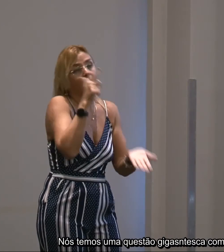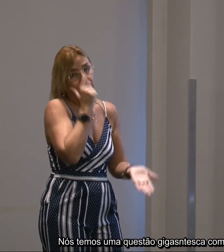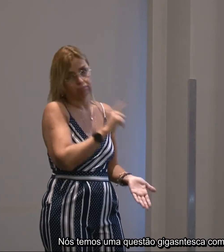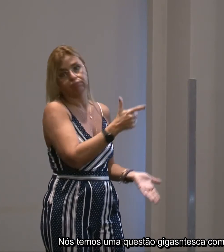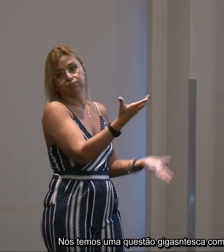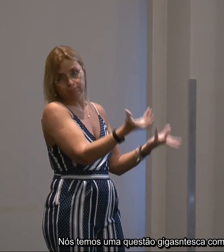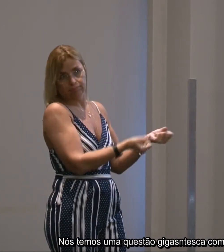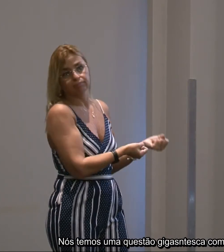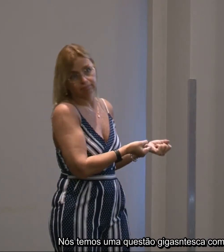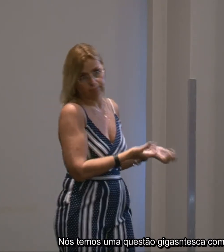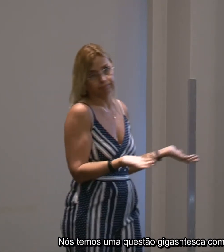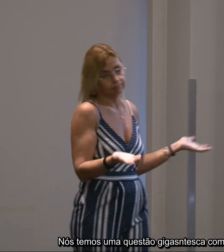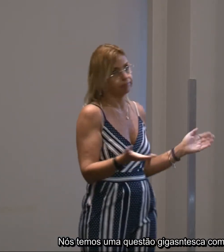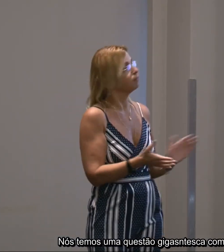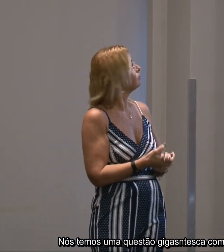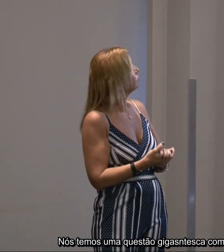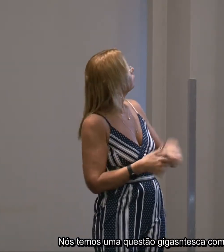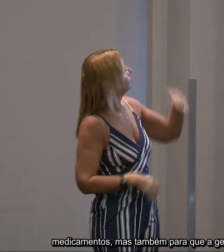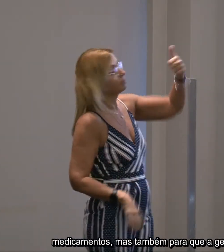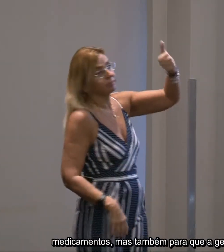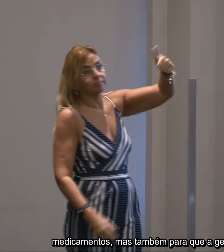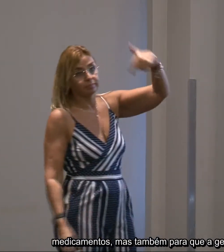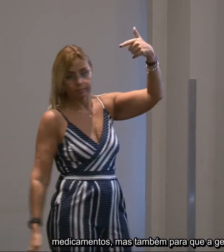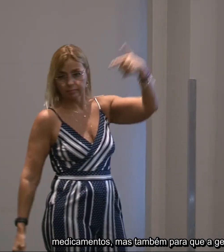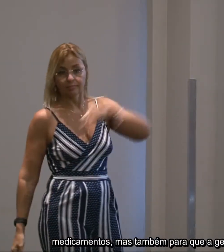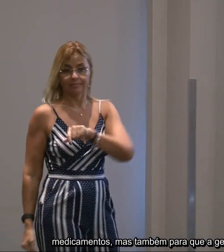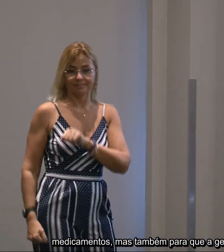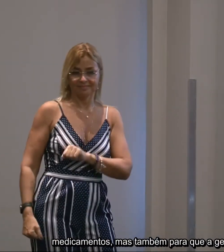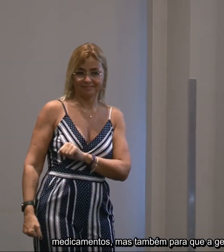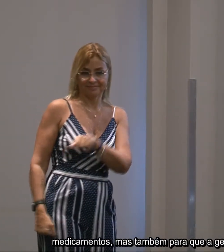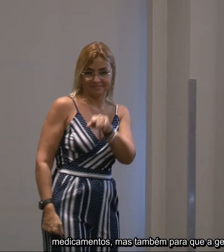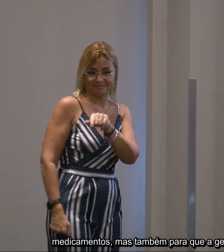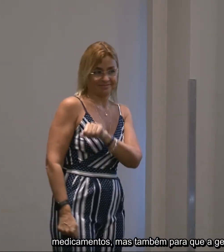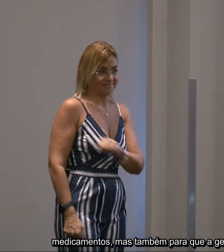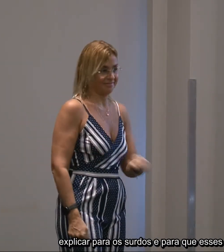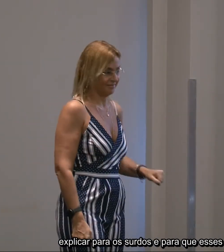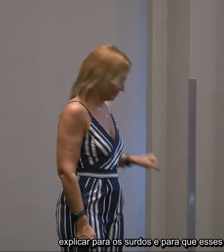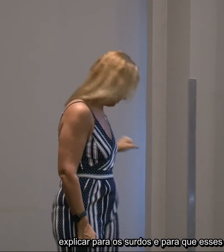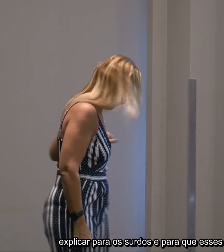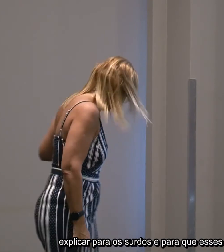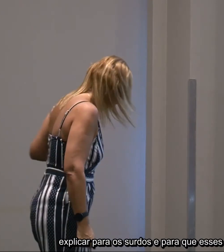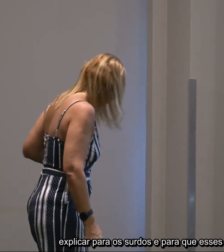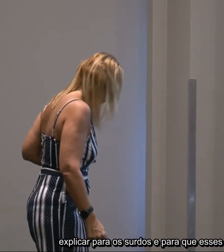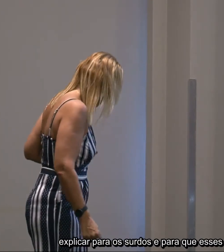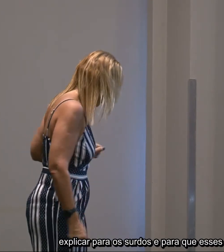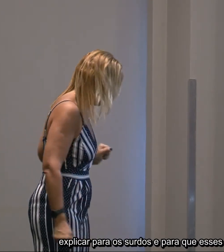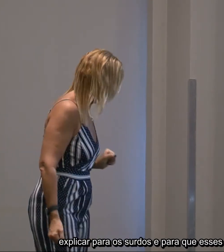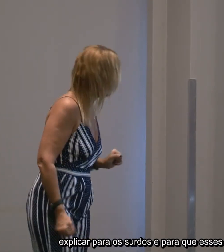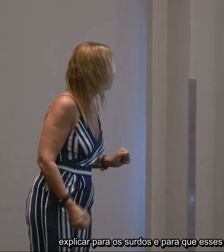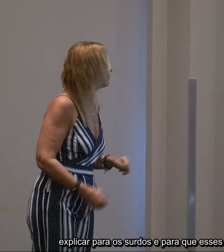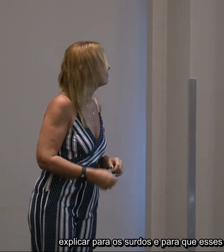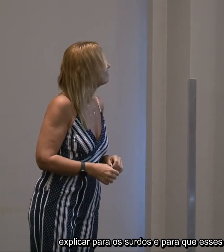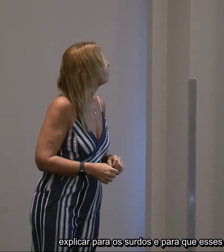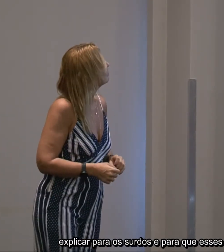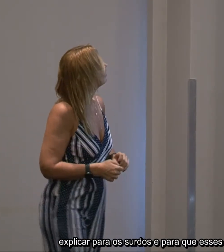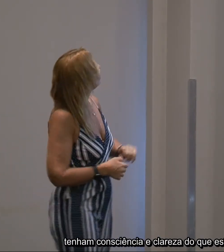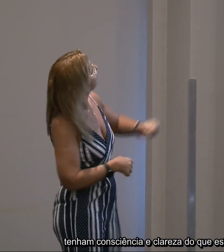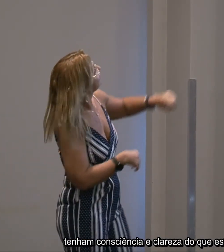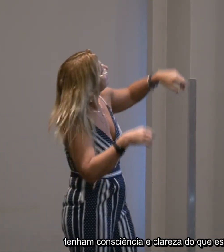uma questão gigantesca com relação ao medicamento, mas também para que a gente consiga explicar para os surdos e para que esses pacientes surdos eles tenham